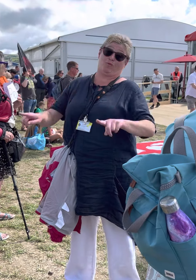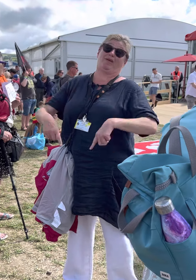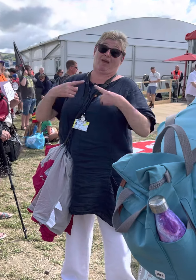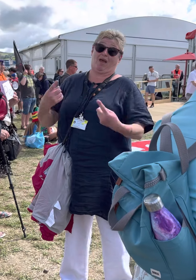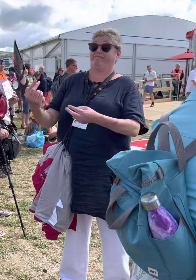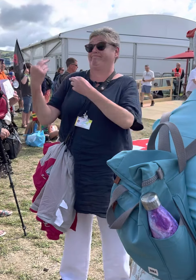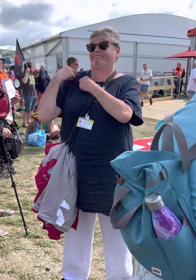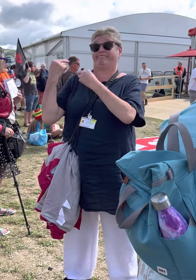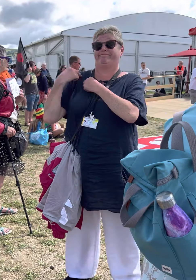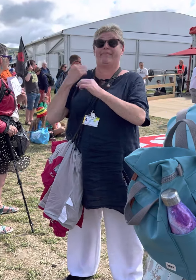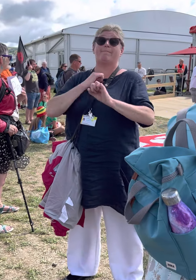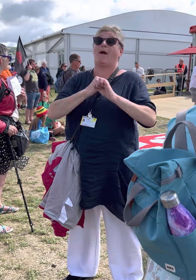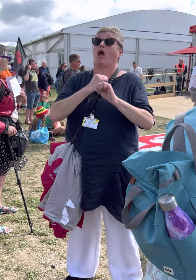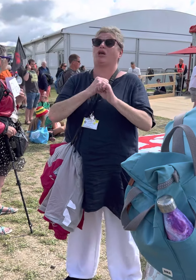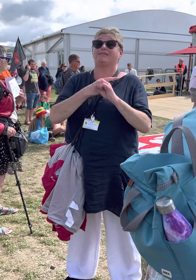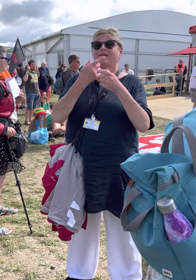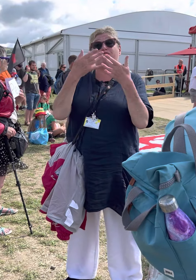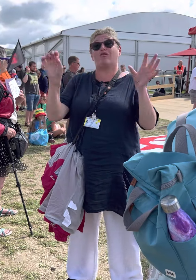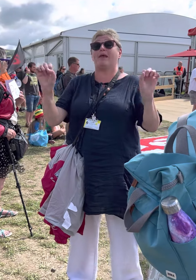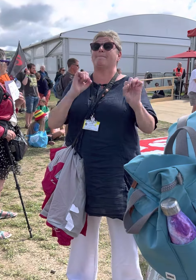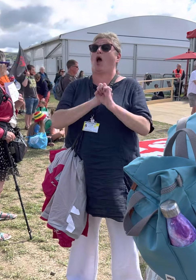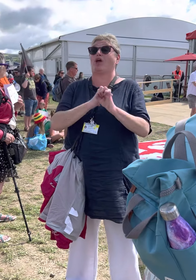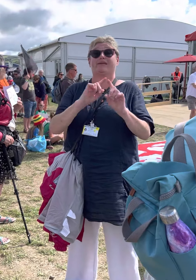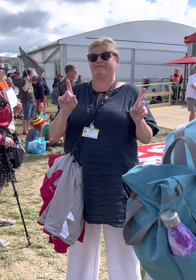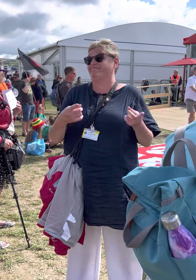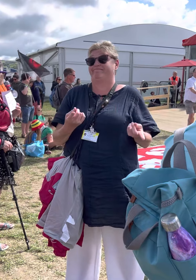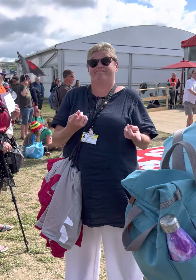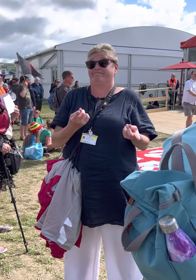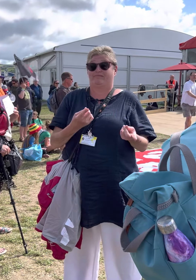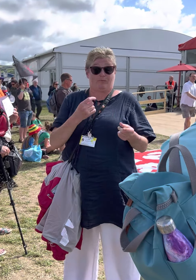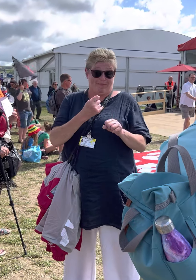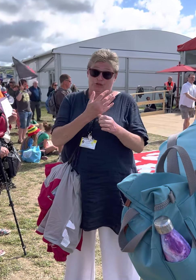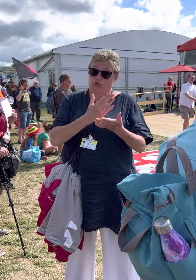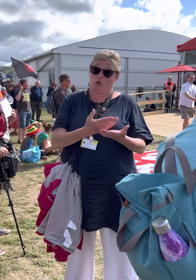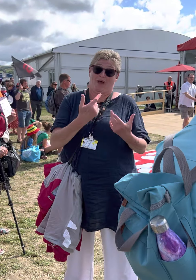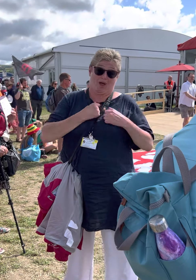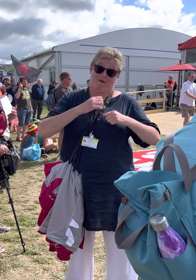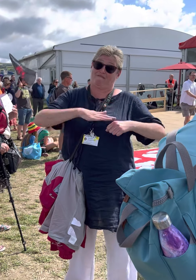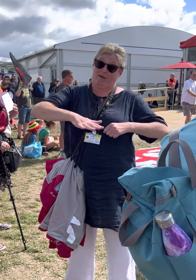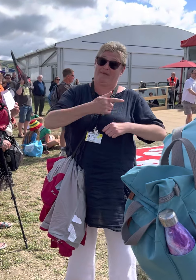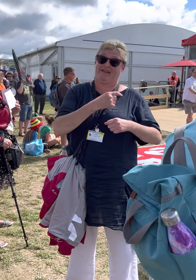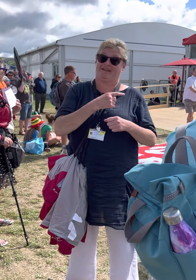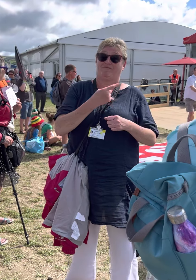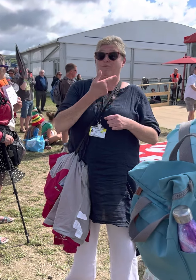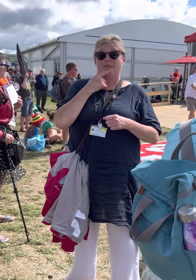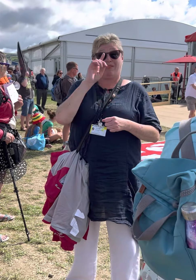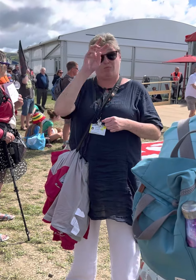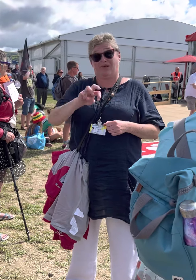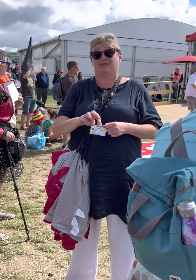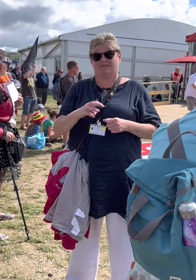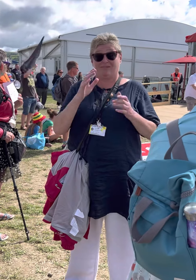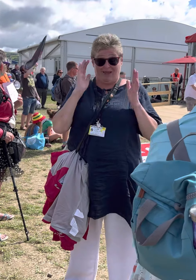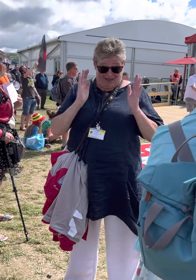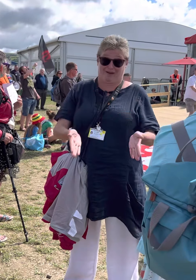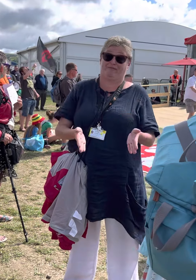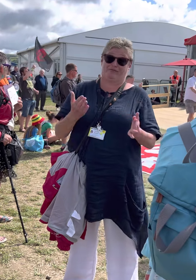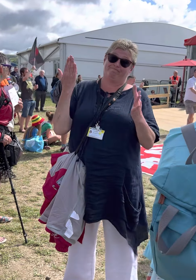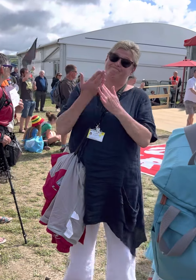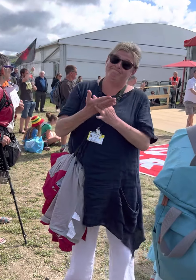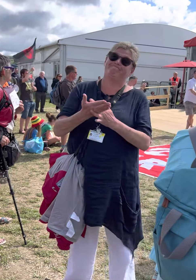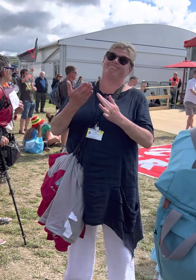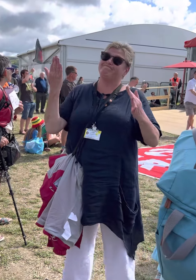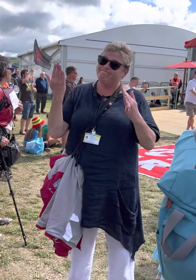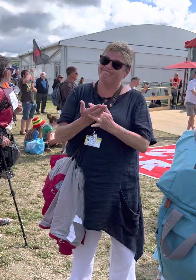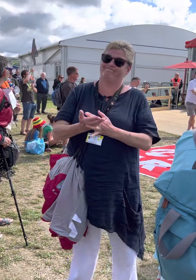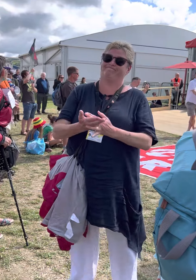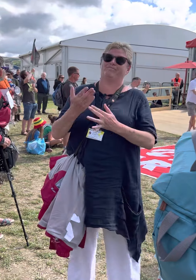ddim dibynnu ar y farchnad dau gyfalafol i sicrhau cartrefi ein pobl ni yng Nghymru. Mae rhaid i ni ymyrryd. Mae rhaid